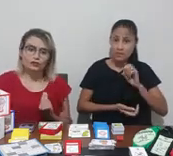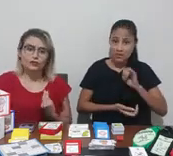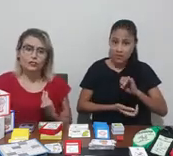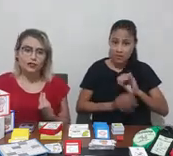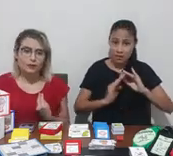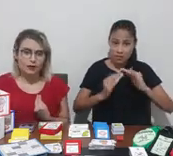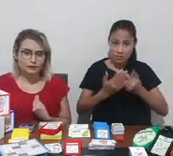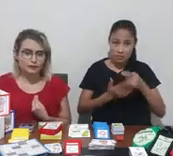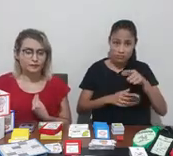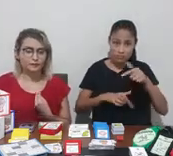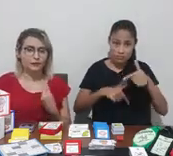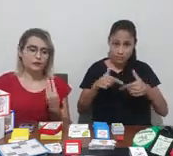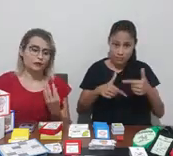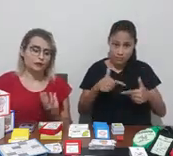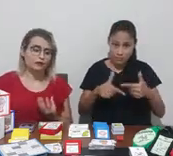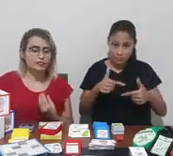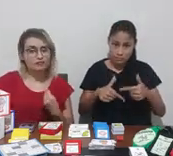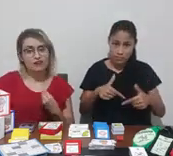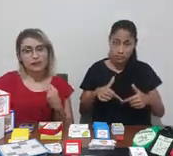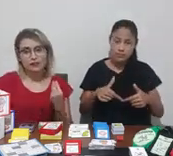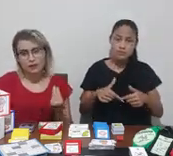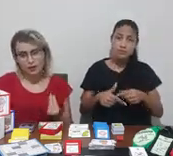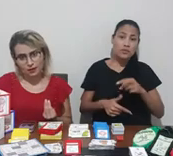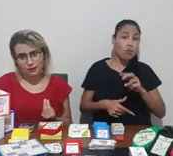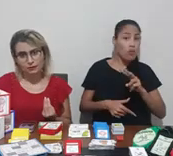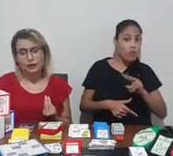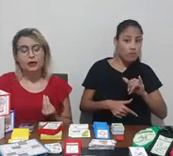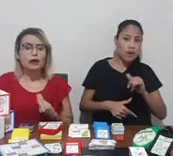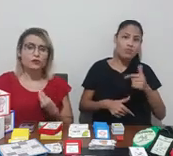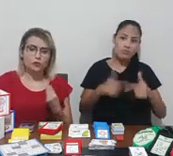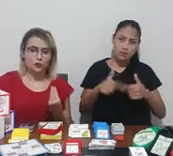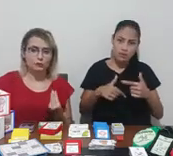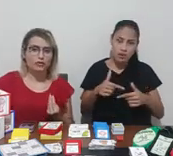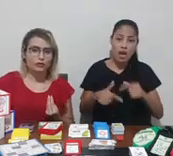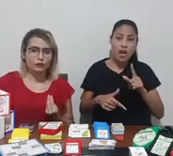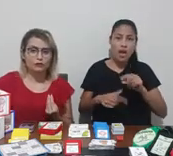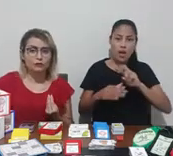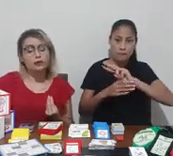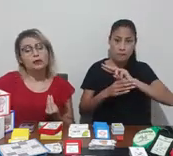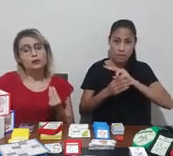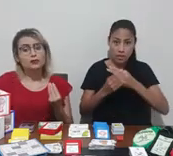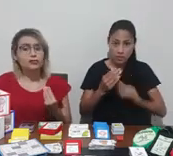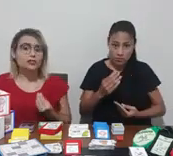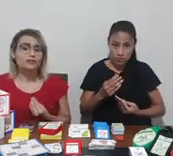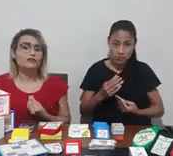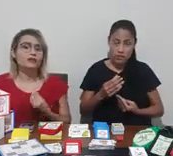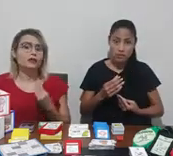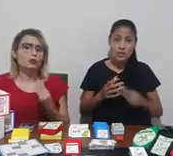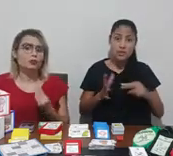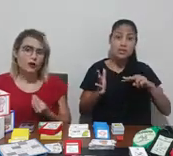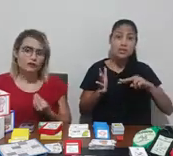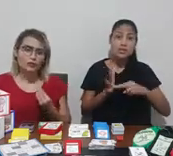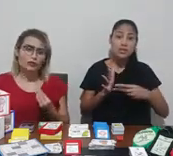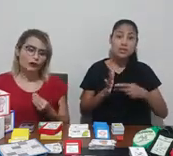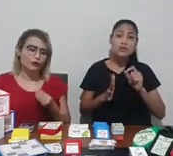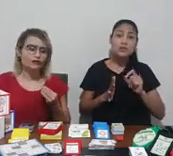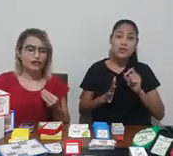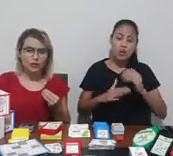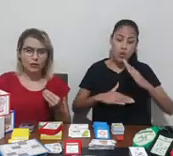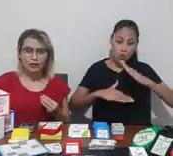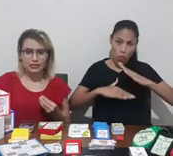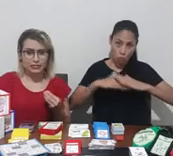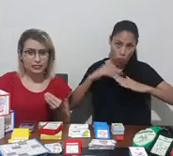escola que você trabalha, que você vai trabalhar, é uma escola bilíngue, então isso significa que o profissional